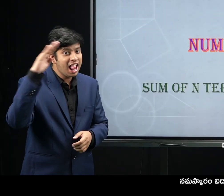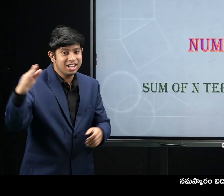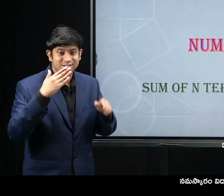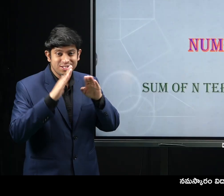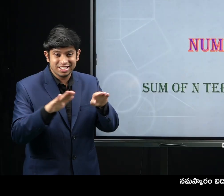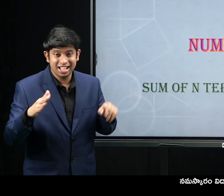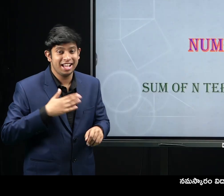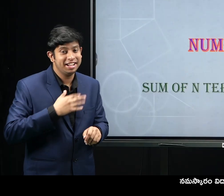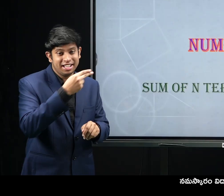నమస్కారం విద్యార్థులు.